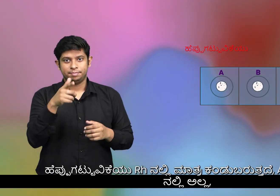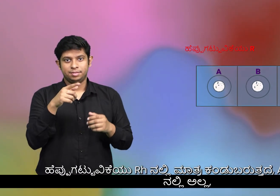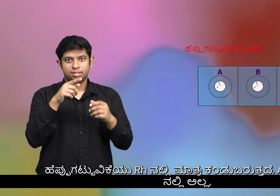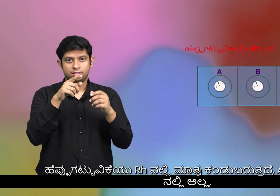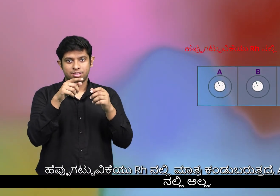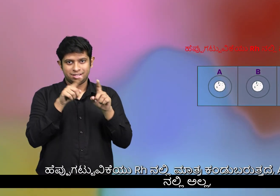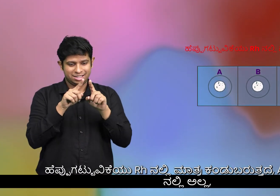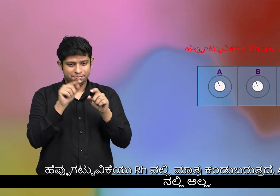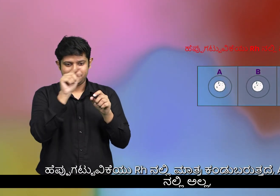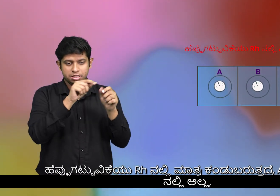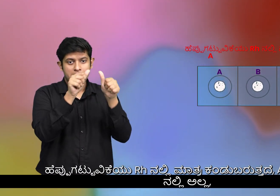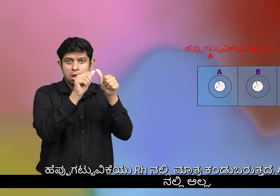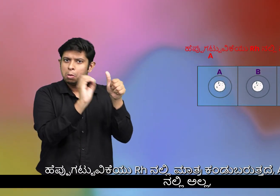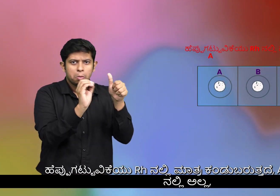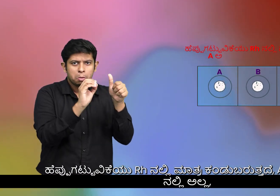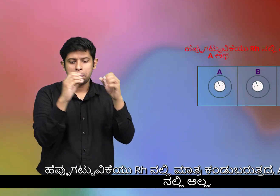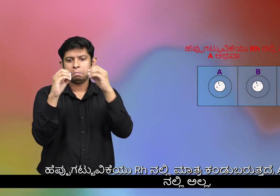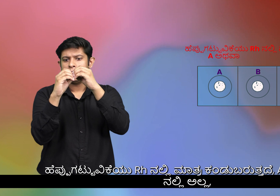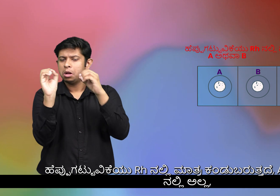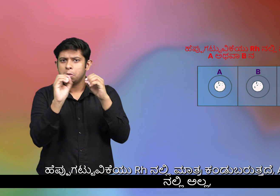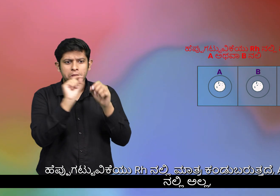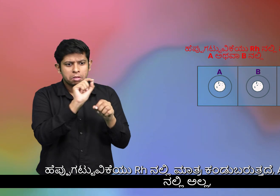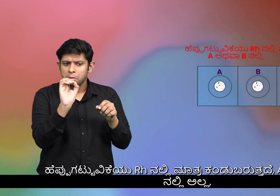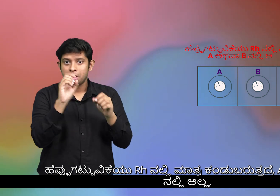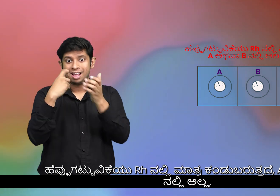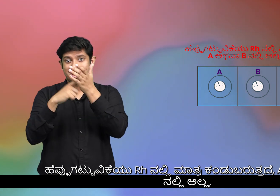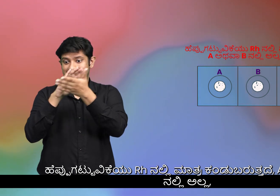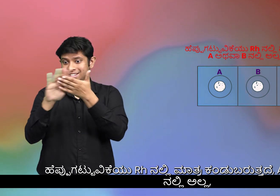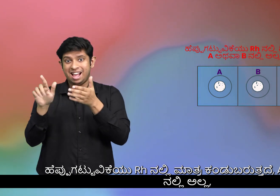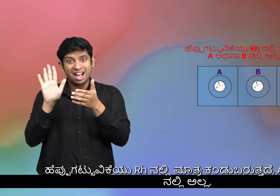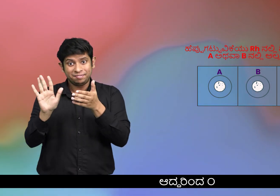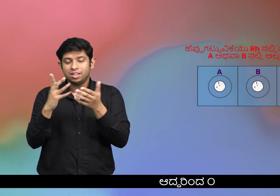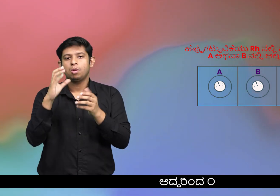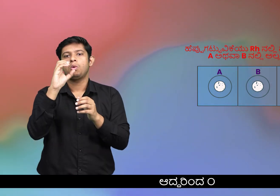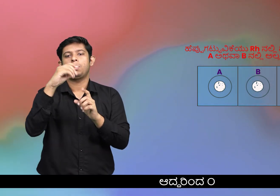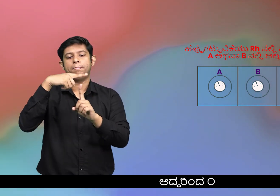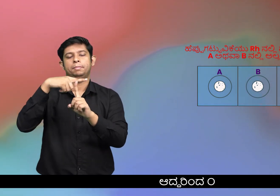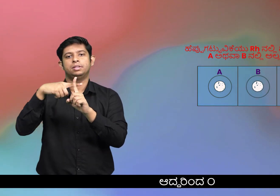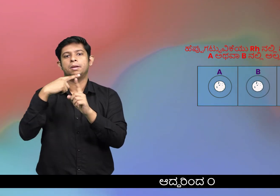ಹೆಪ್ಪುಗಟ್ಟುವಿಕೆಯು RHನಲ್ಲಿ ಮಾತ್ರ ಕಂಡುಬರುತ್ತದೆ, A ಅಥವಾ B ನಲ್ಲಿ ಅಲ್ಲ, ಆದ್ದರಿಂದ O.